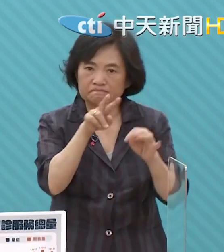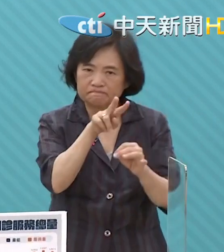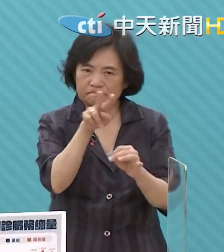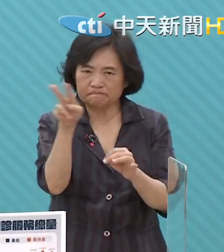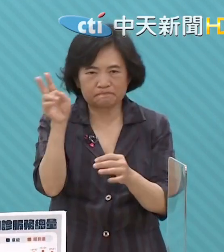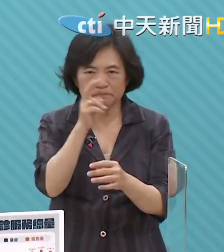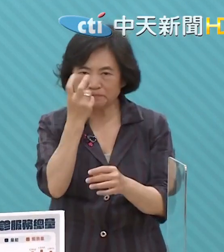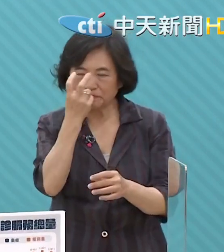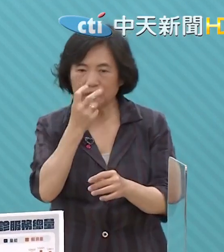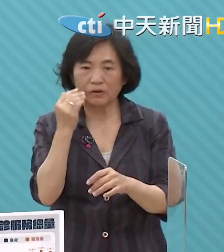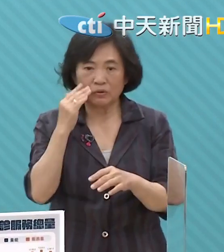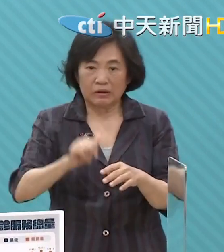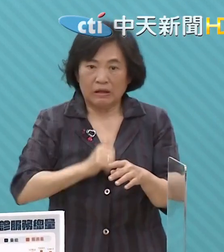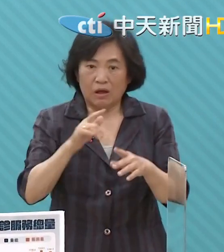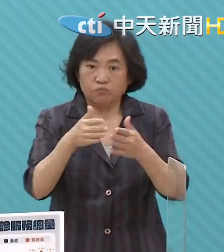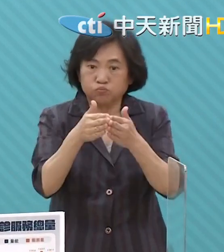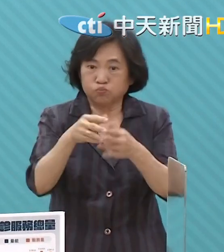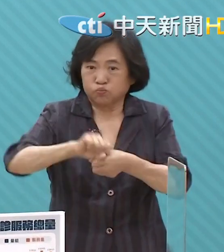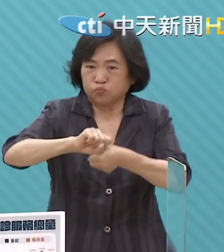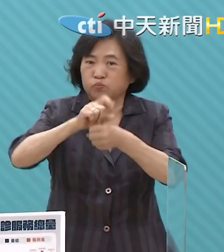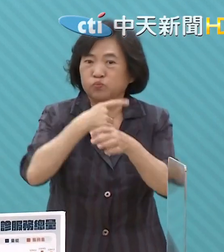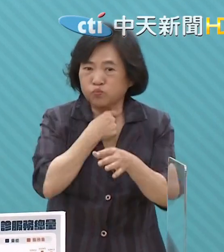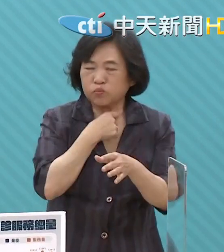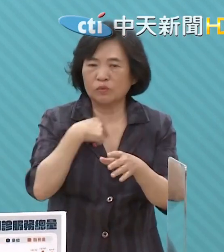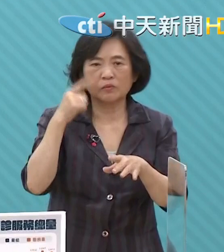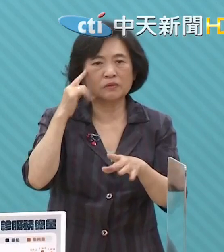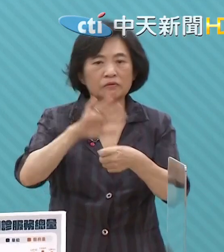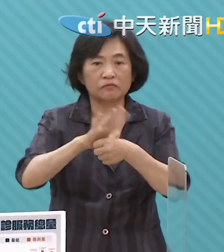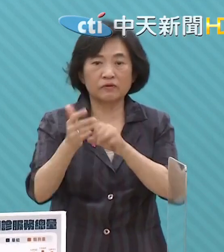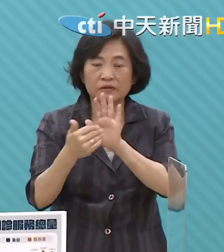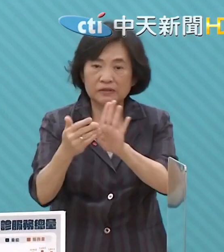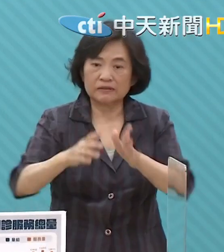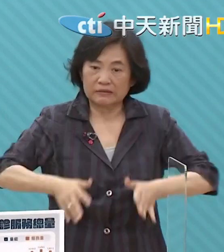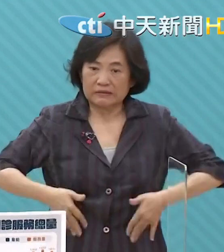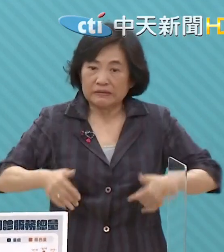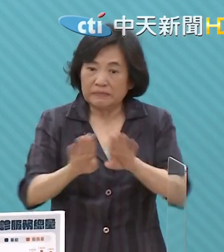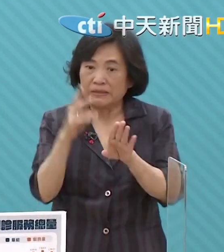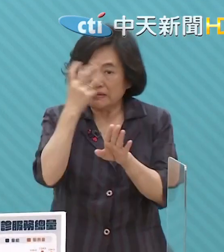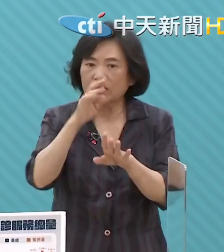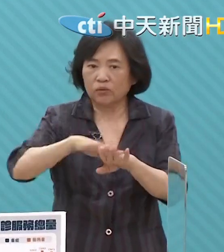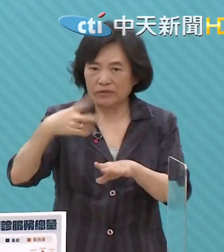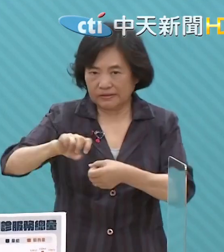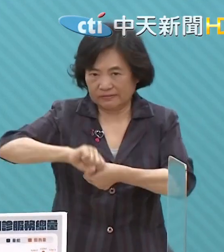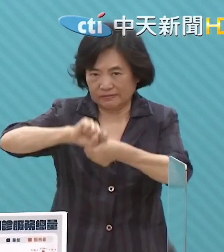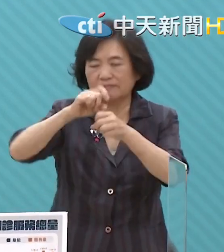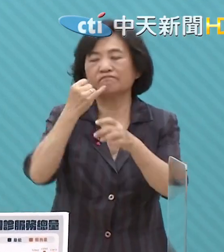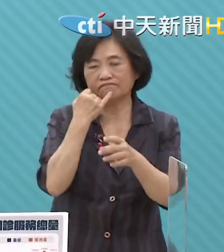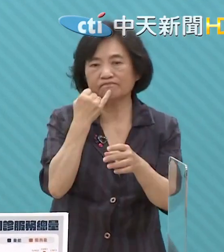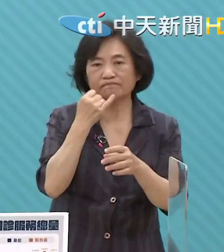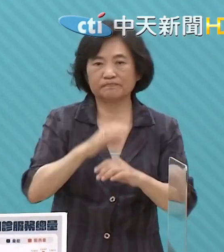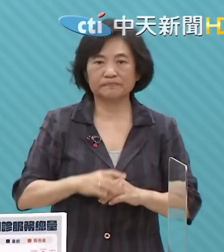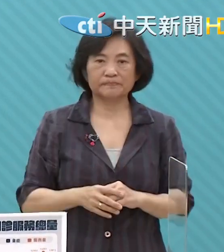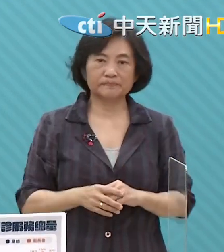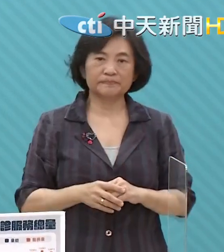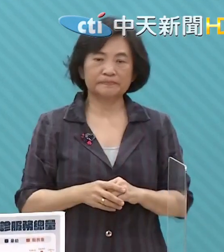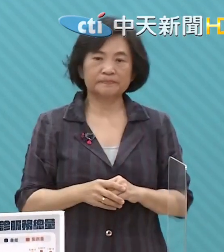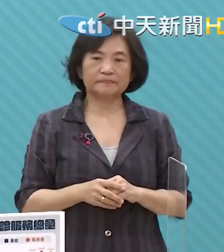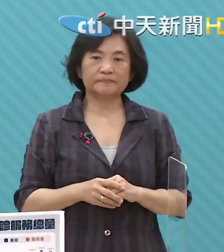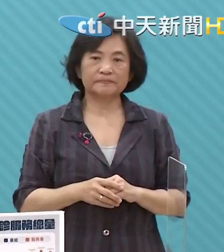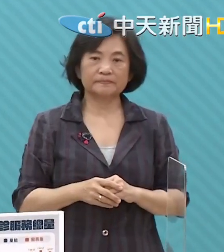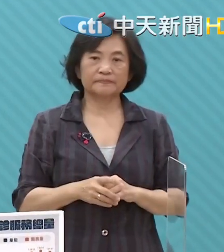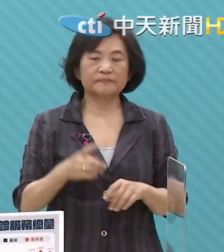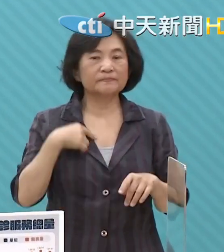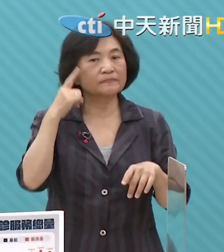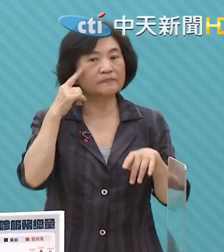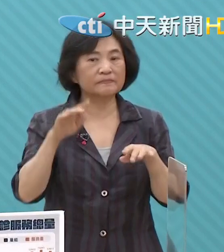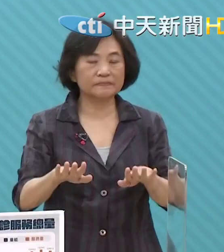个需要量真的上升很多，我们这个防疫急门诊的量能也会再往上拉。那原则上是这样，因为我们